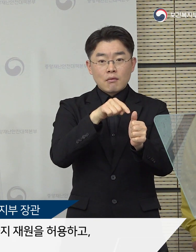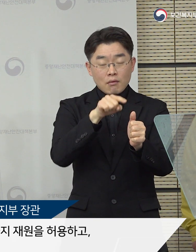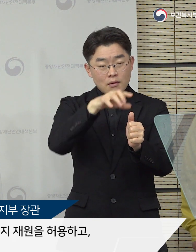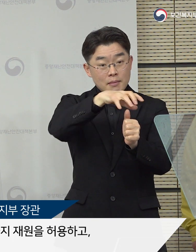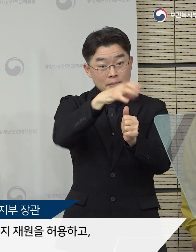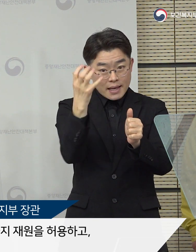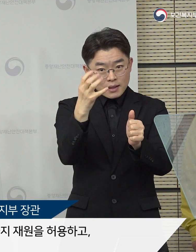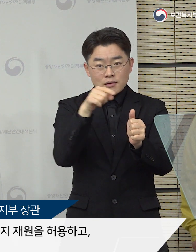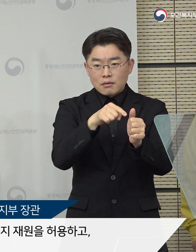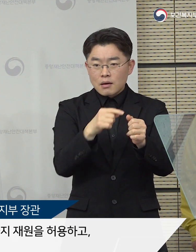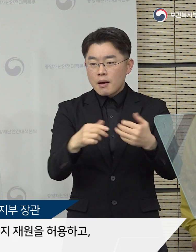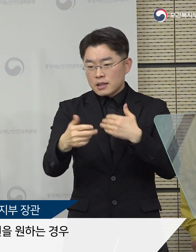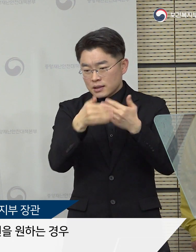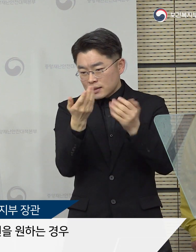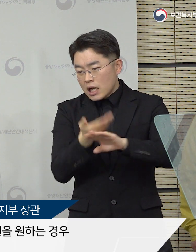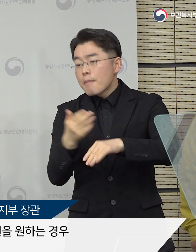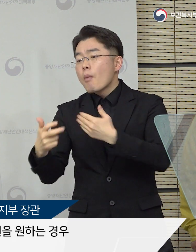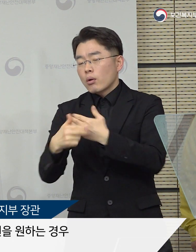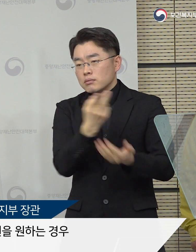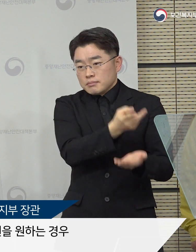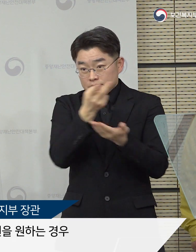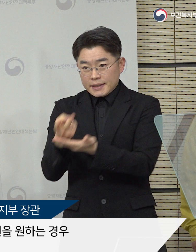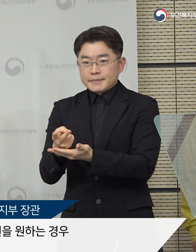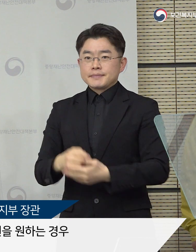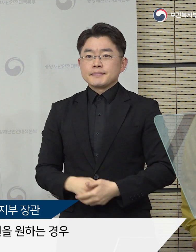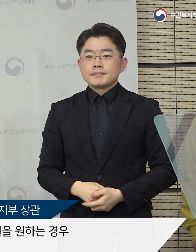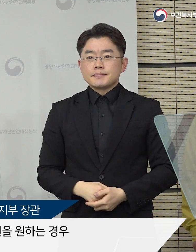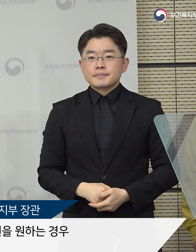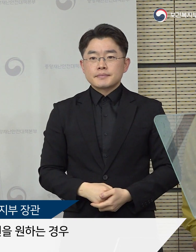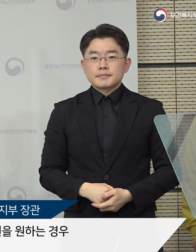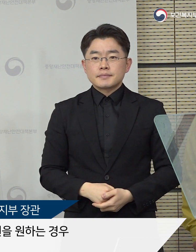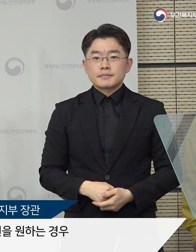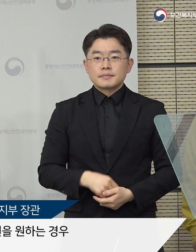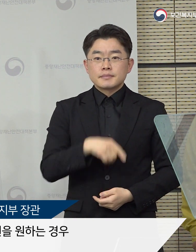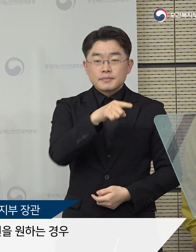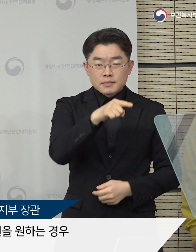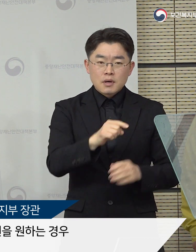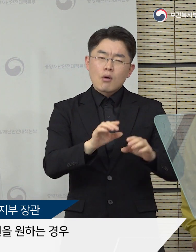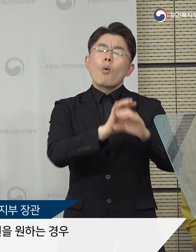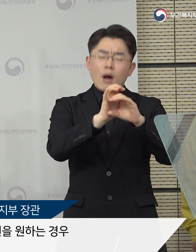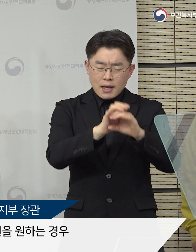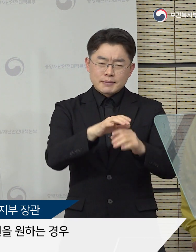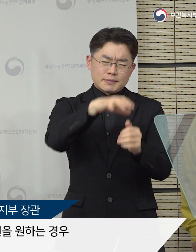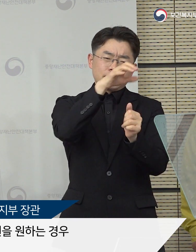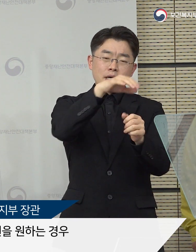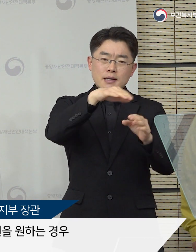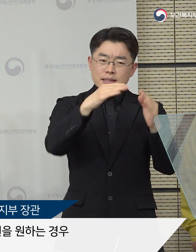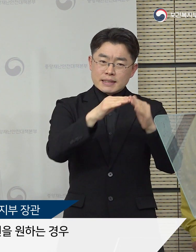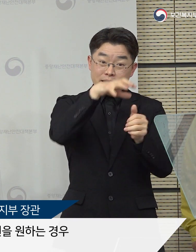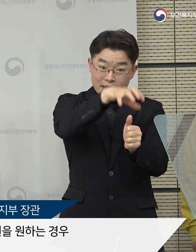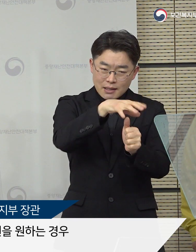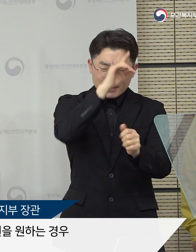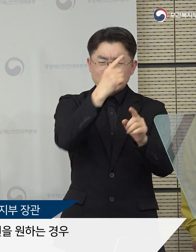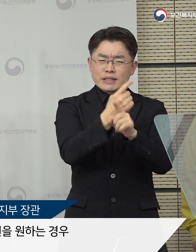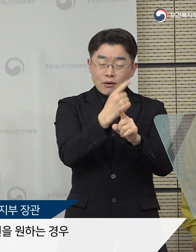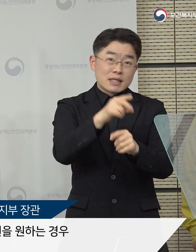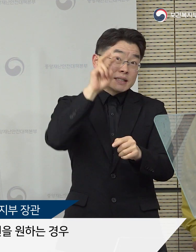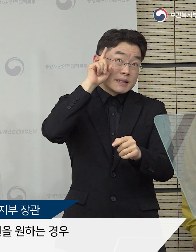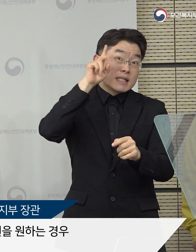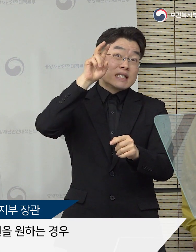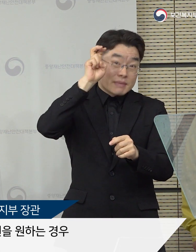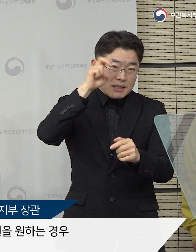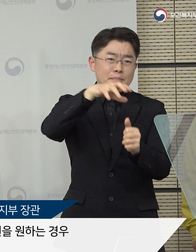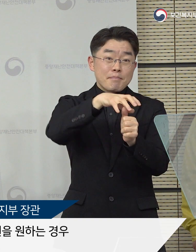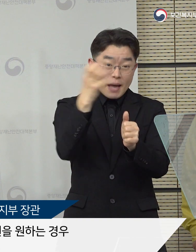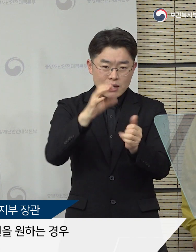격리가 해제됩니다. 이행력을 높이기 위해 격리 해제 이후에도 입원을 원하는 경우 입원비는 환자